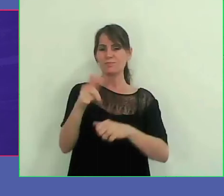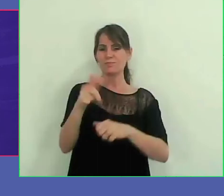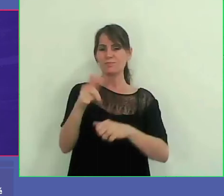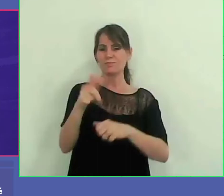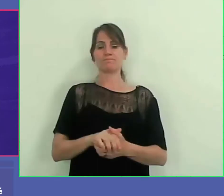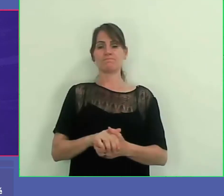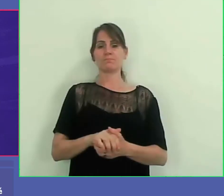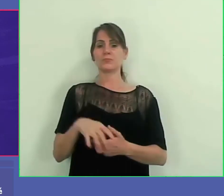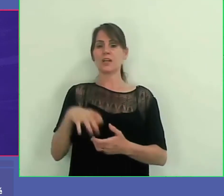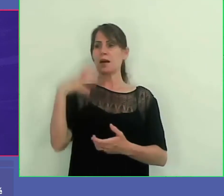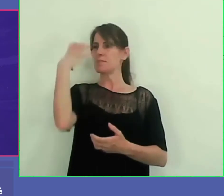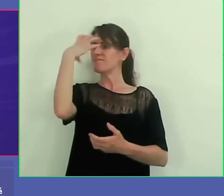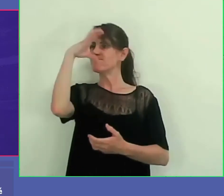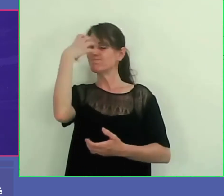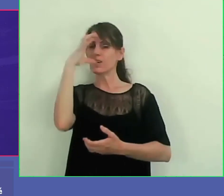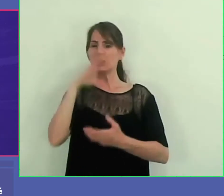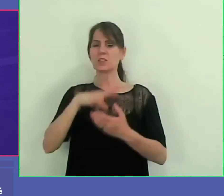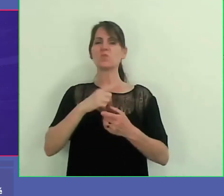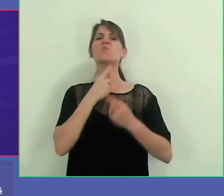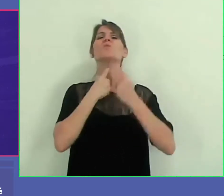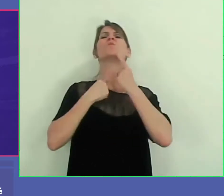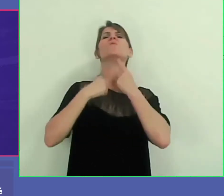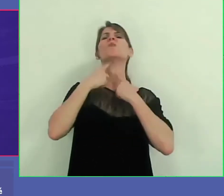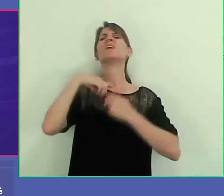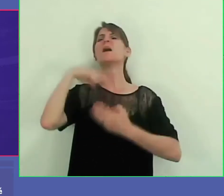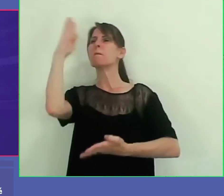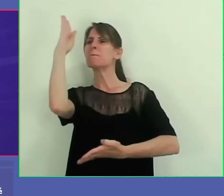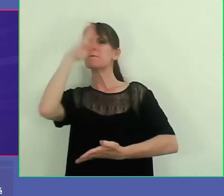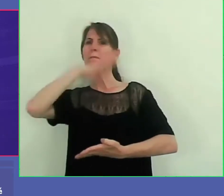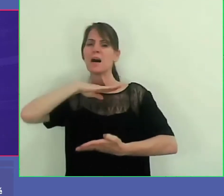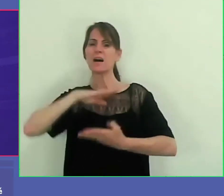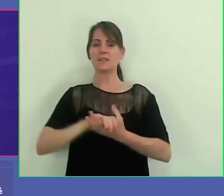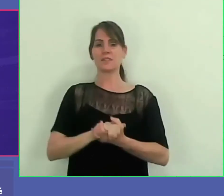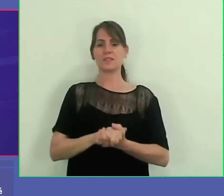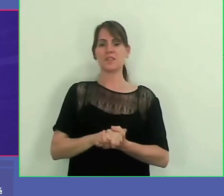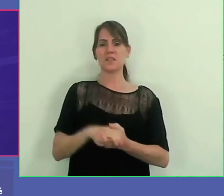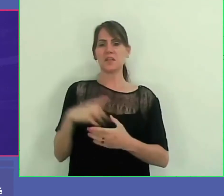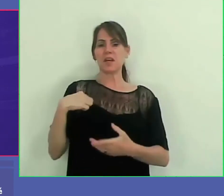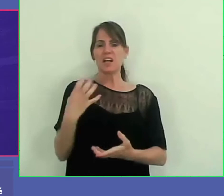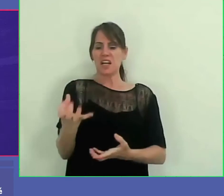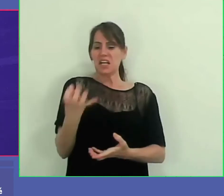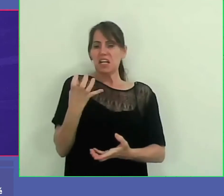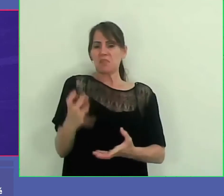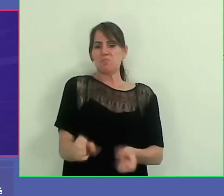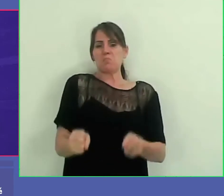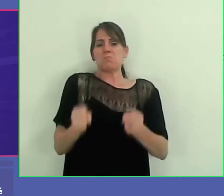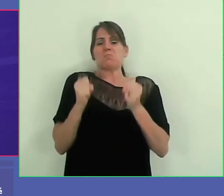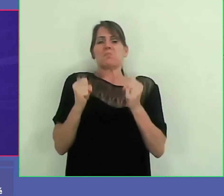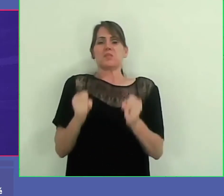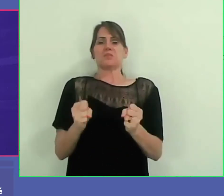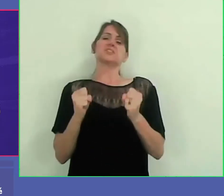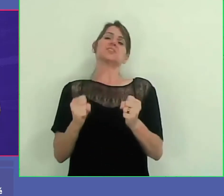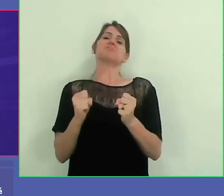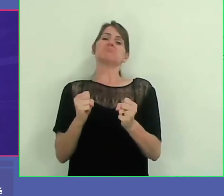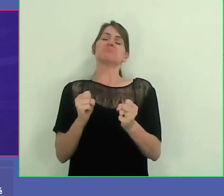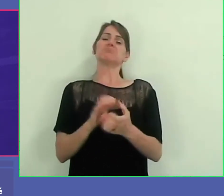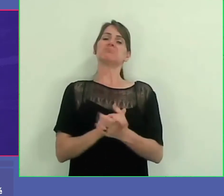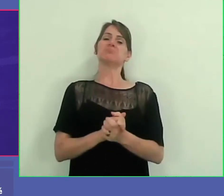vontades más e a ganância, ganância, e que também